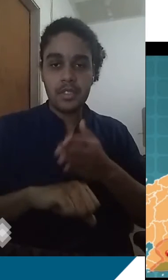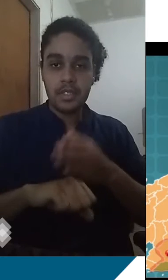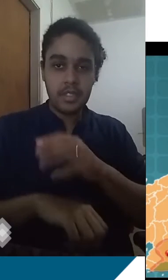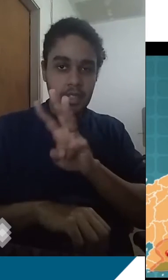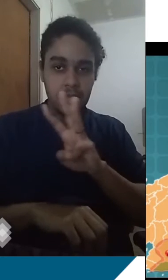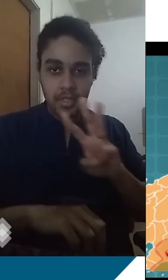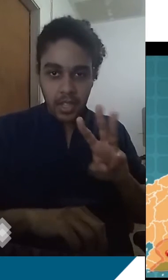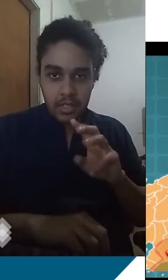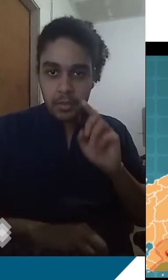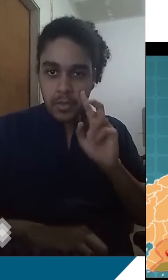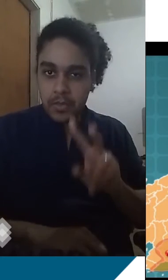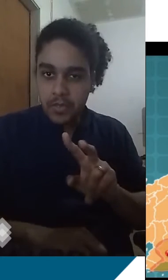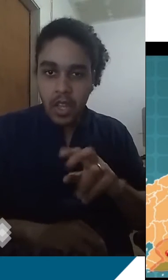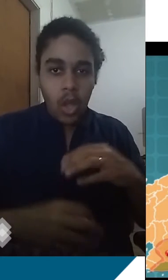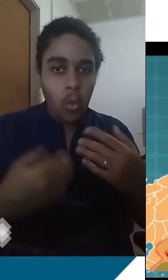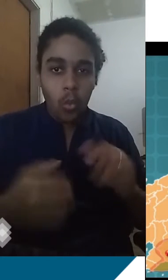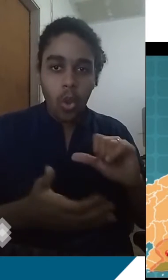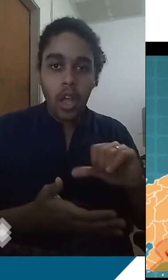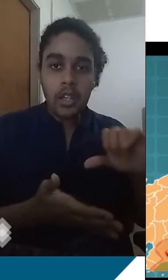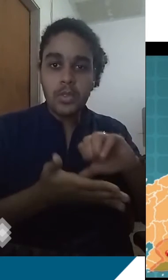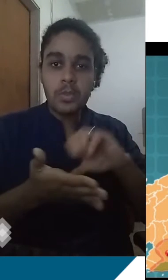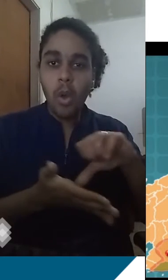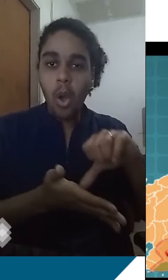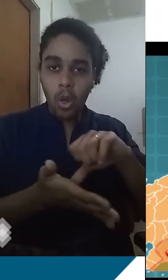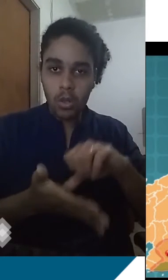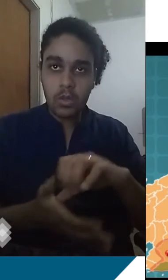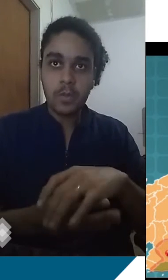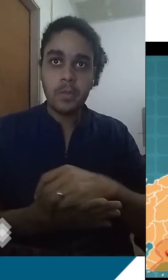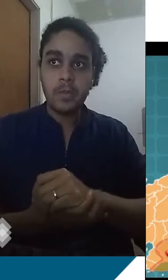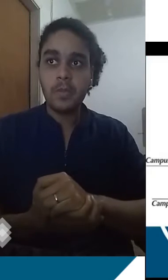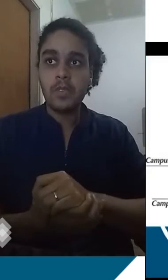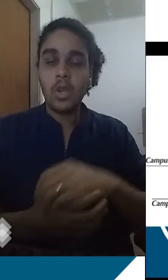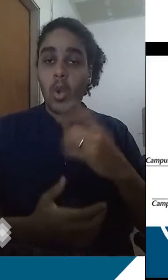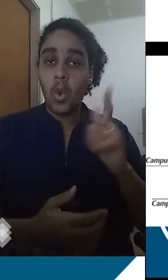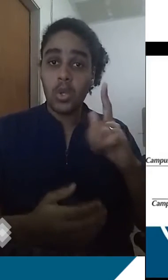podem acessar o site dessas instituições para ver direitinho quais são os locais.